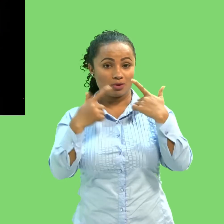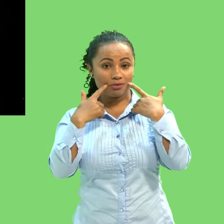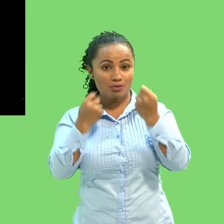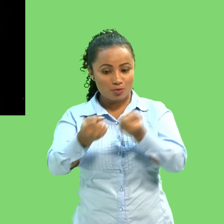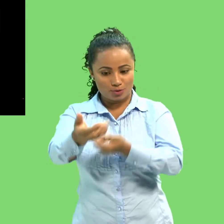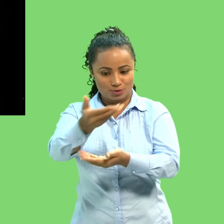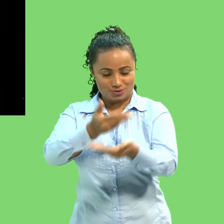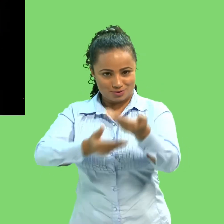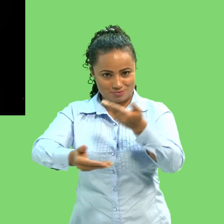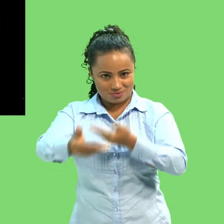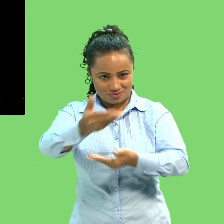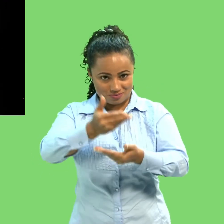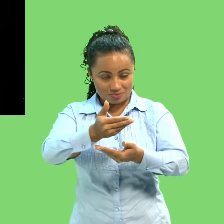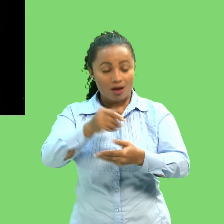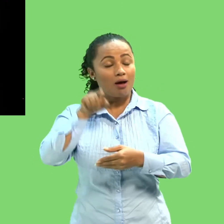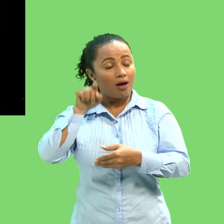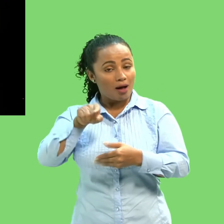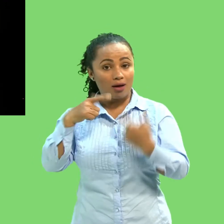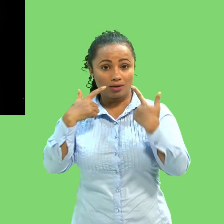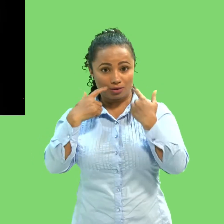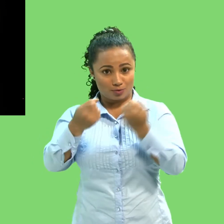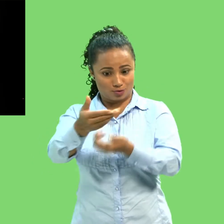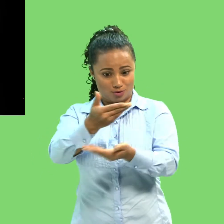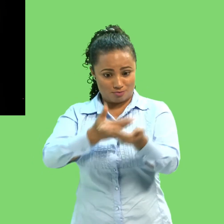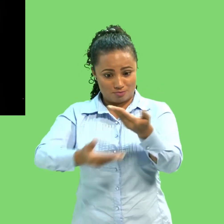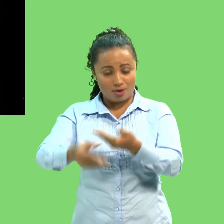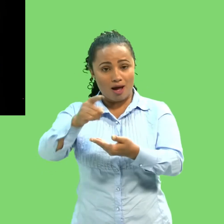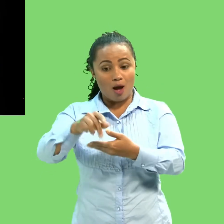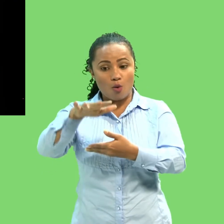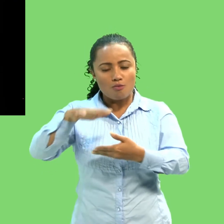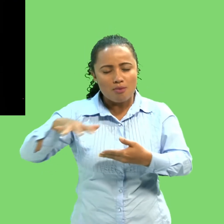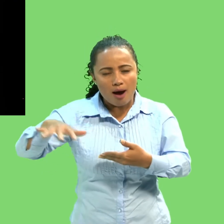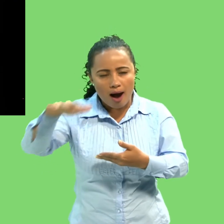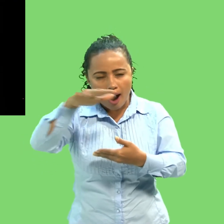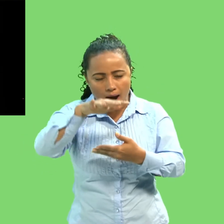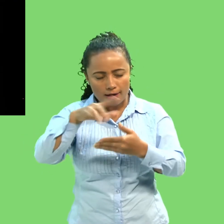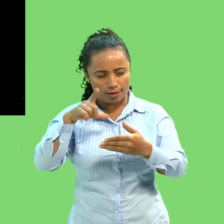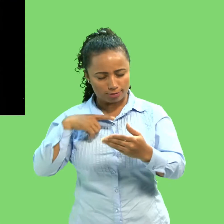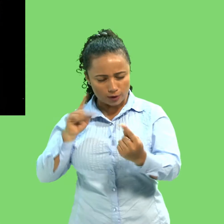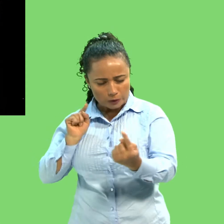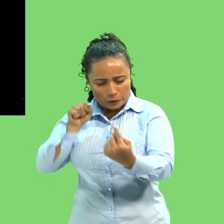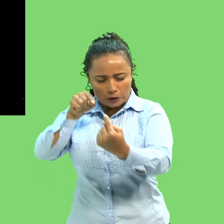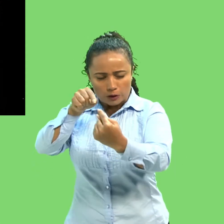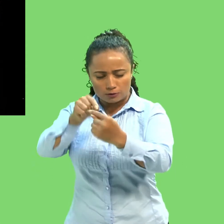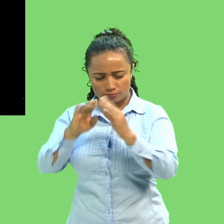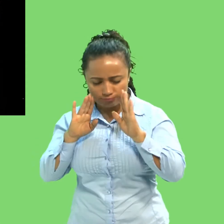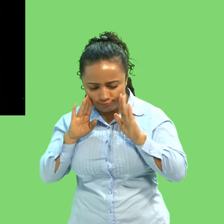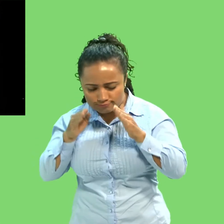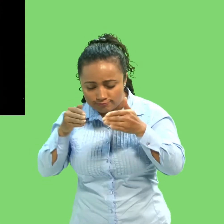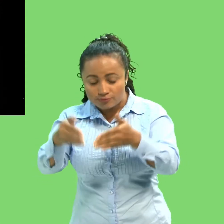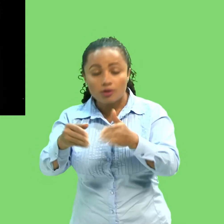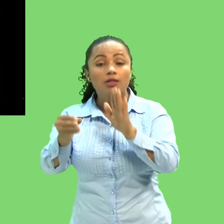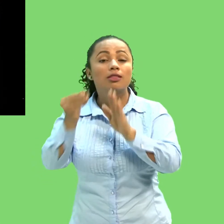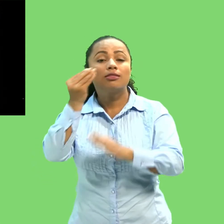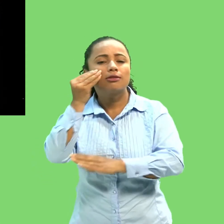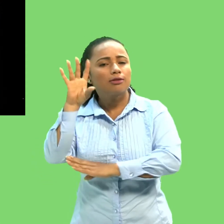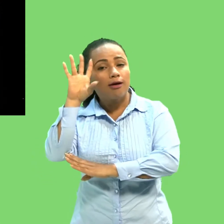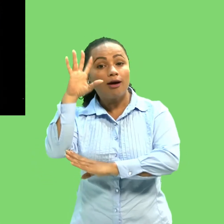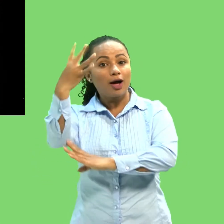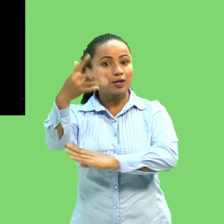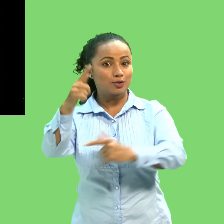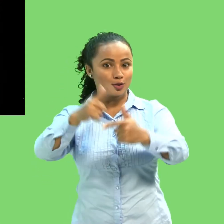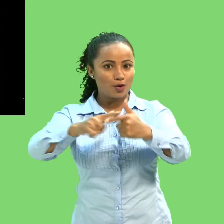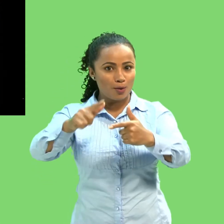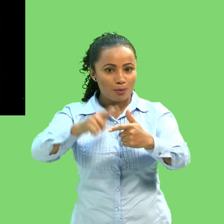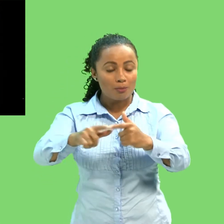teremos que ela é vista como uma área de investigação aplicada, centrada na resolução de problemas